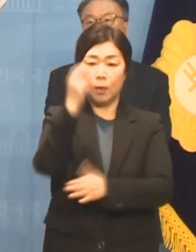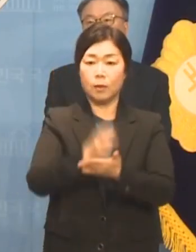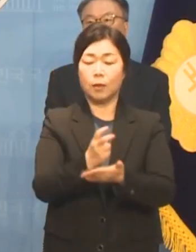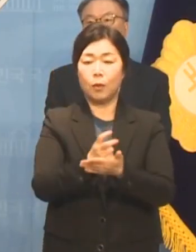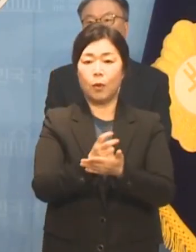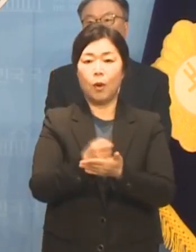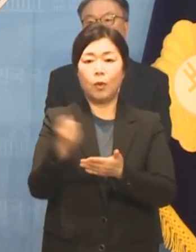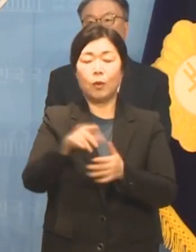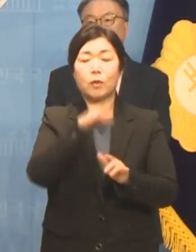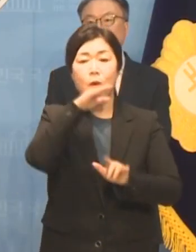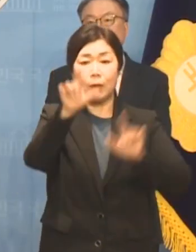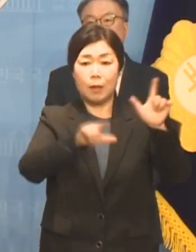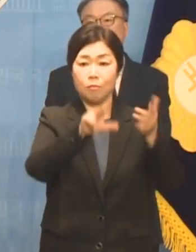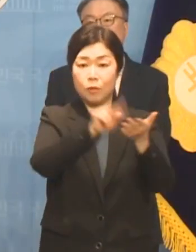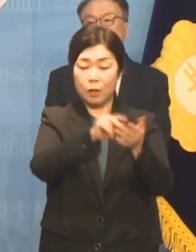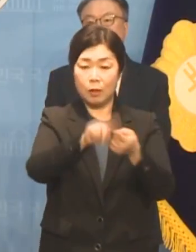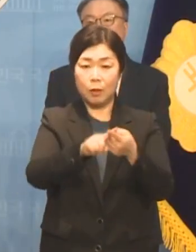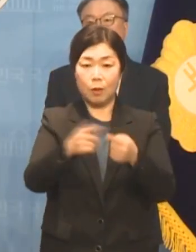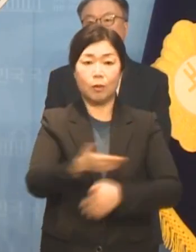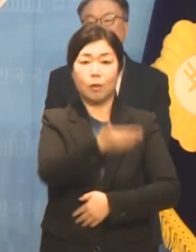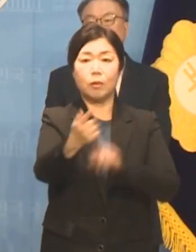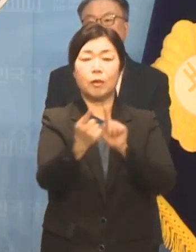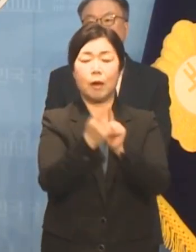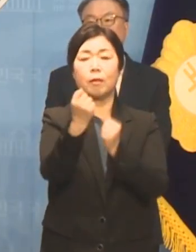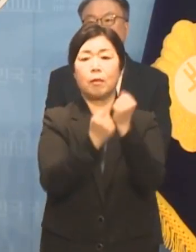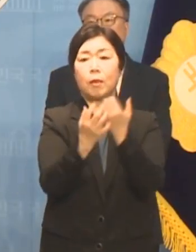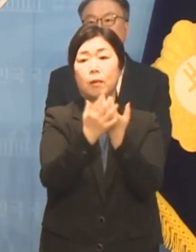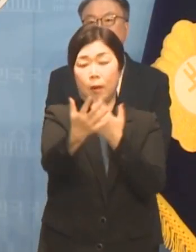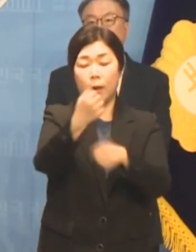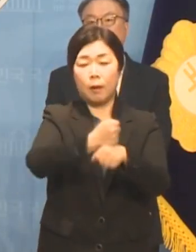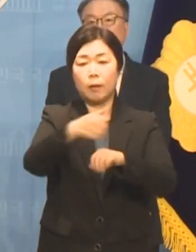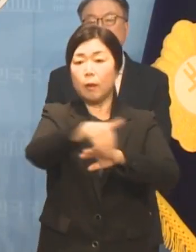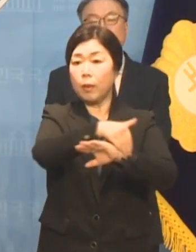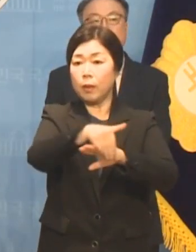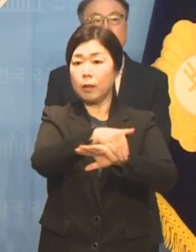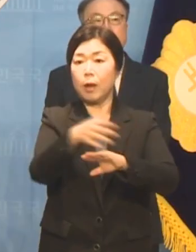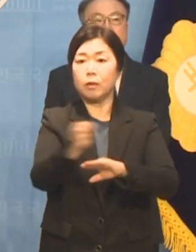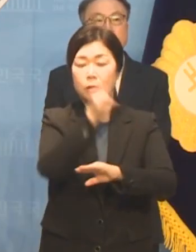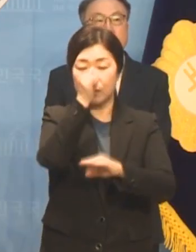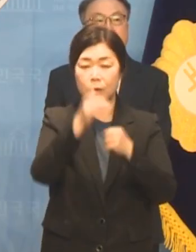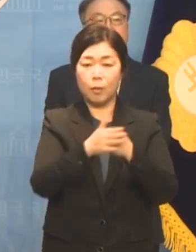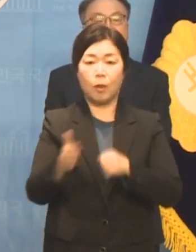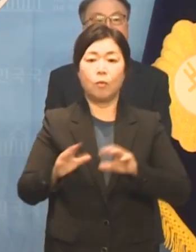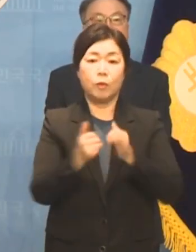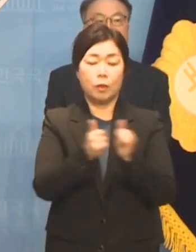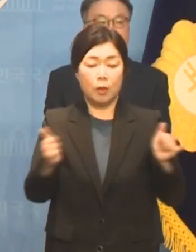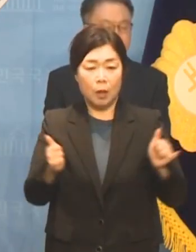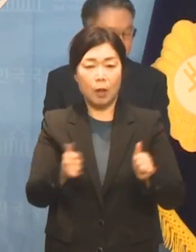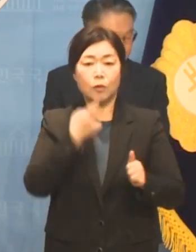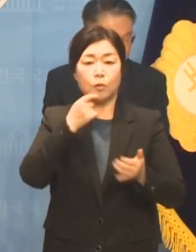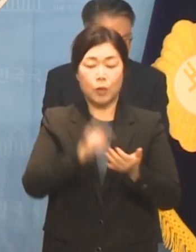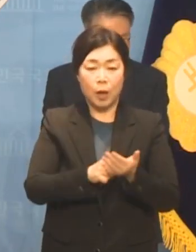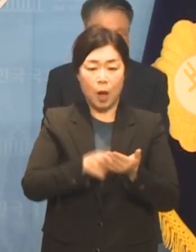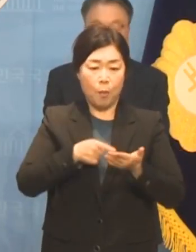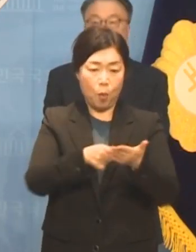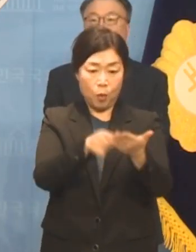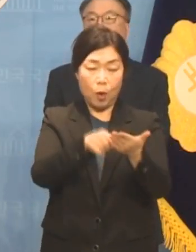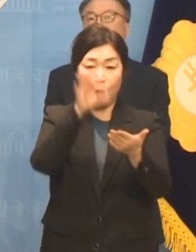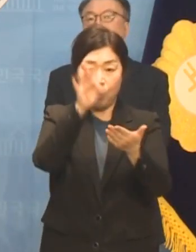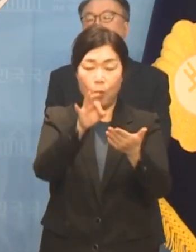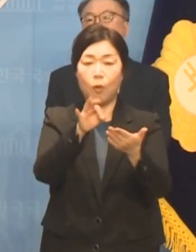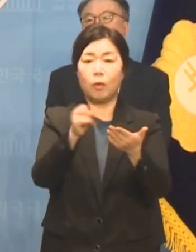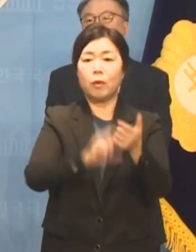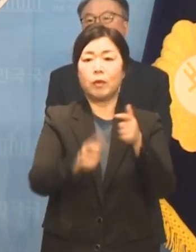개념 및 현안 등에 대해 언론인 대상 설명회를 개최하는 등 국민 여러분이 보다 쉽게 우리 보고서를 접할 수